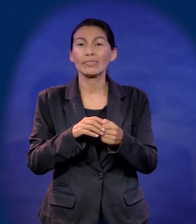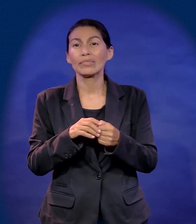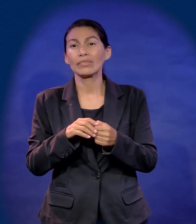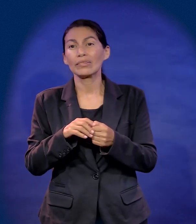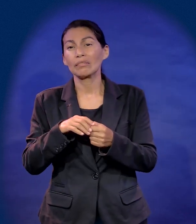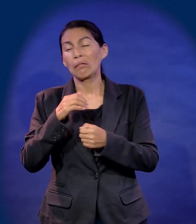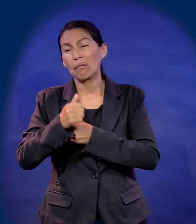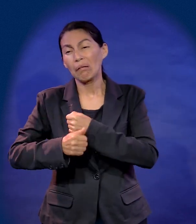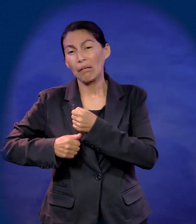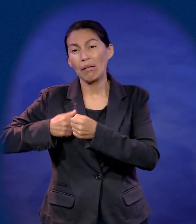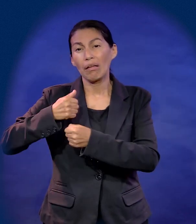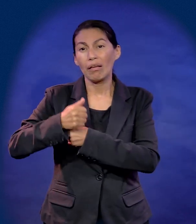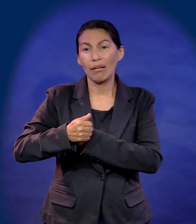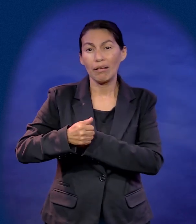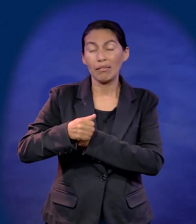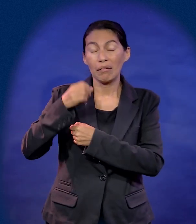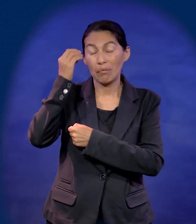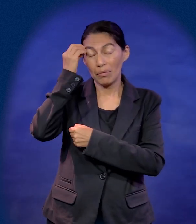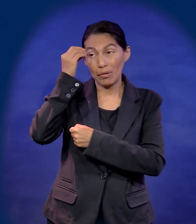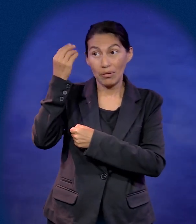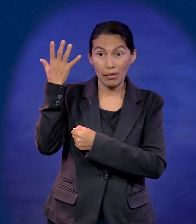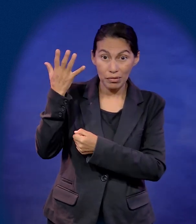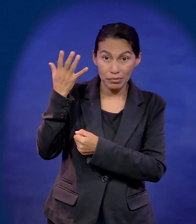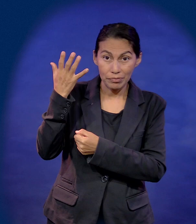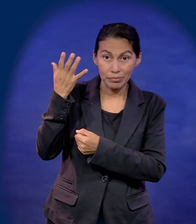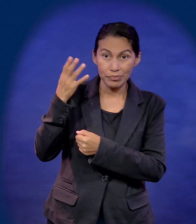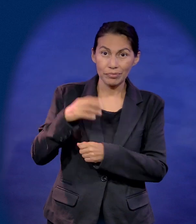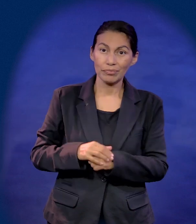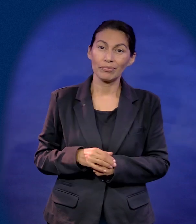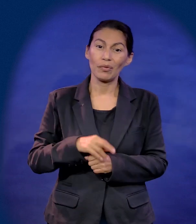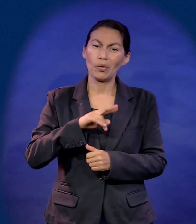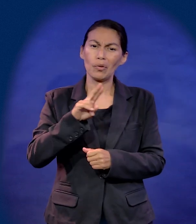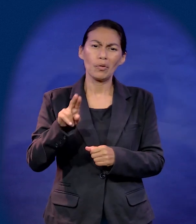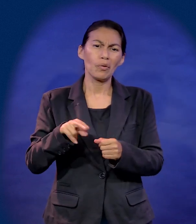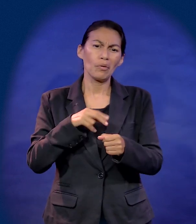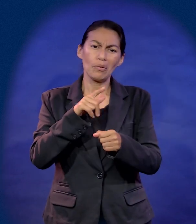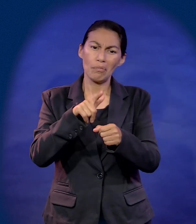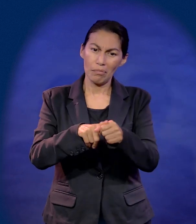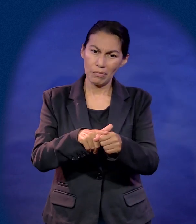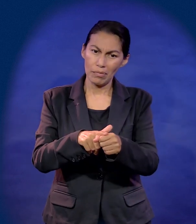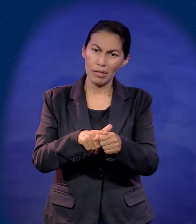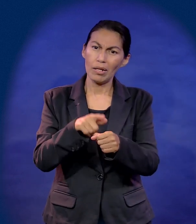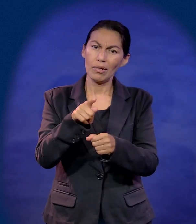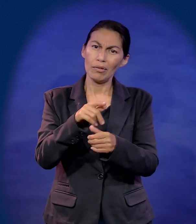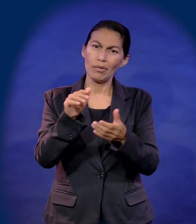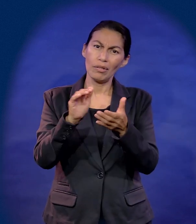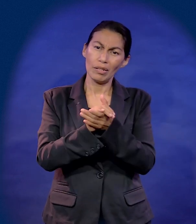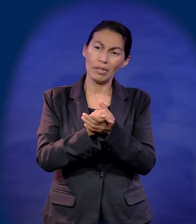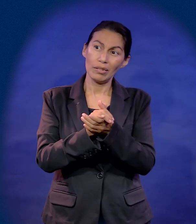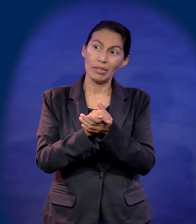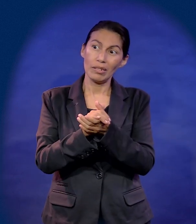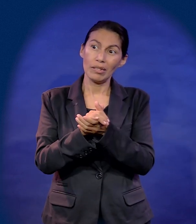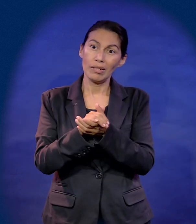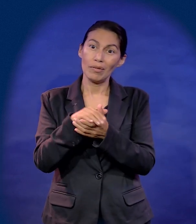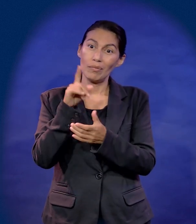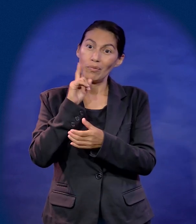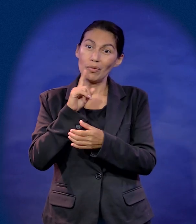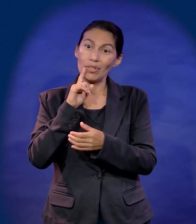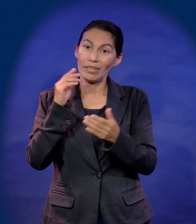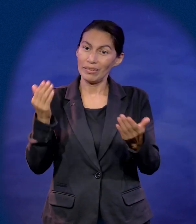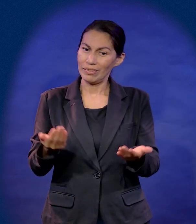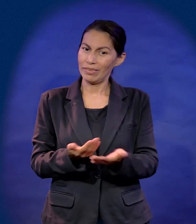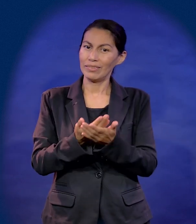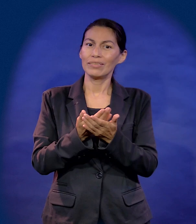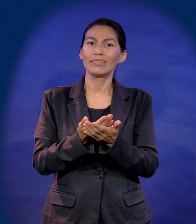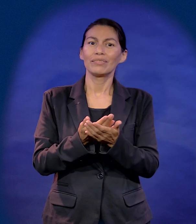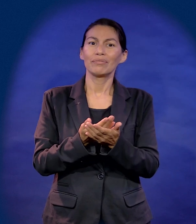algunas decepciones como las que les dije y los años, se me olvidó. Lo más normal es que tú te cases en el lugar